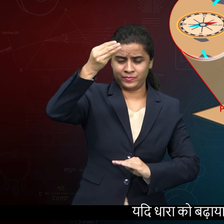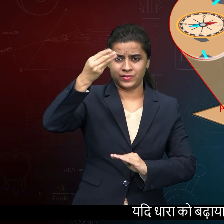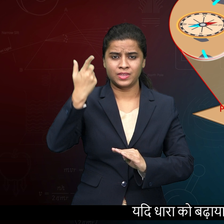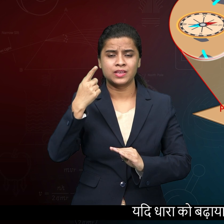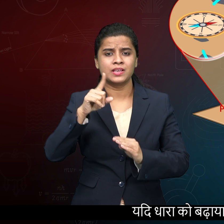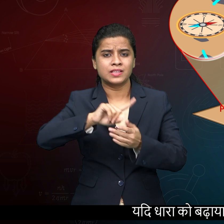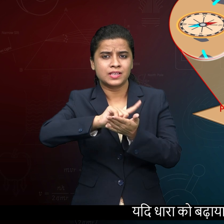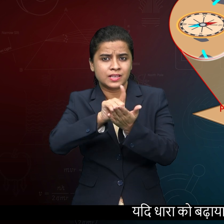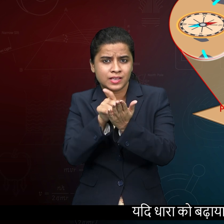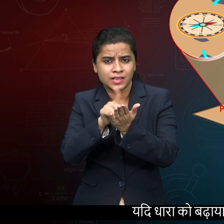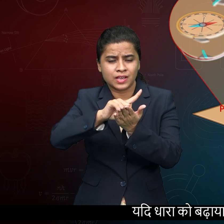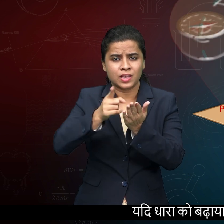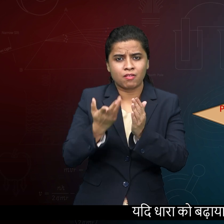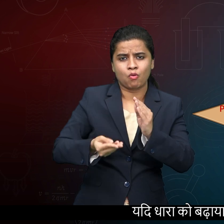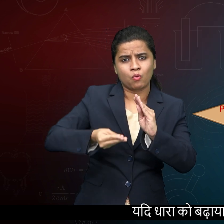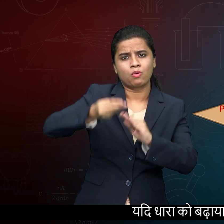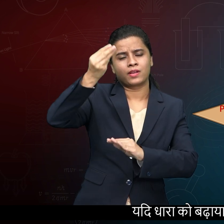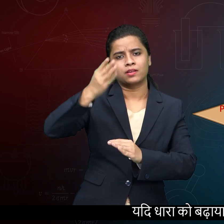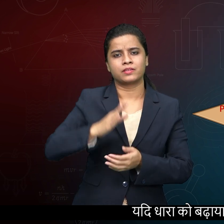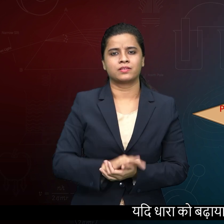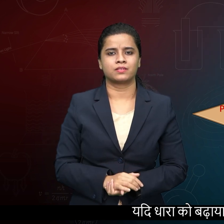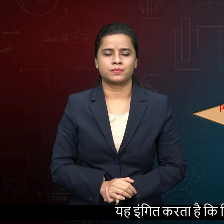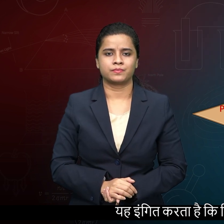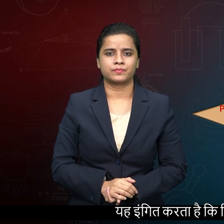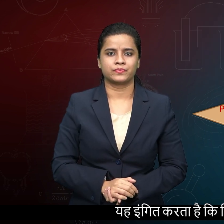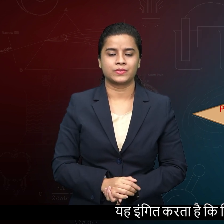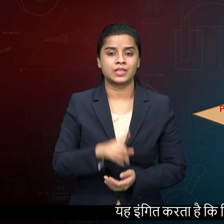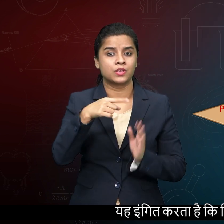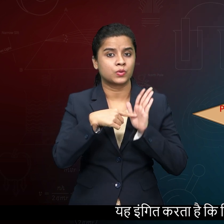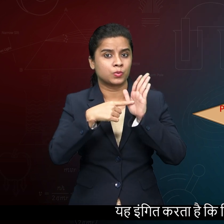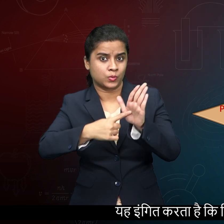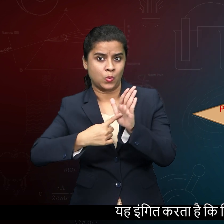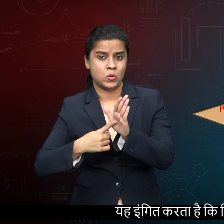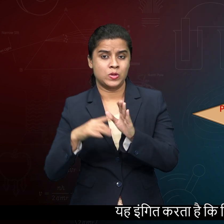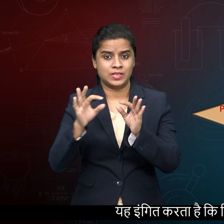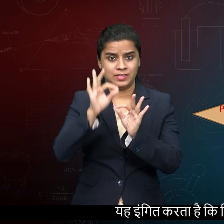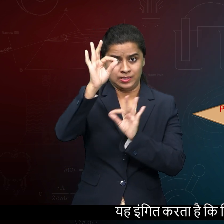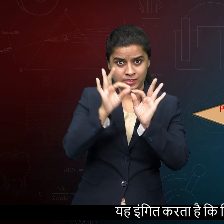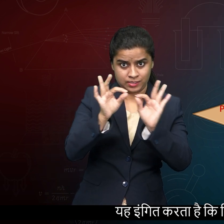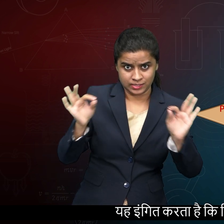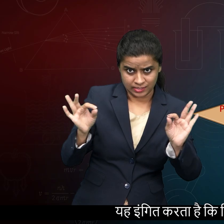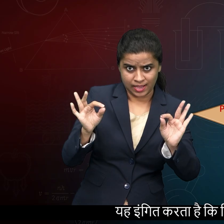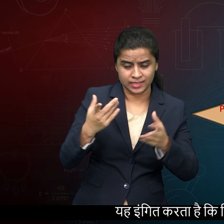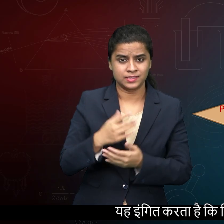है तो विचलन भी बढ़ता है। यह इंगित करता है कि किसी दिए गए बिंदु